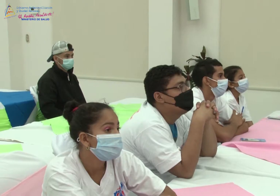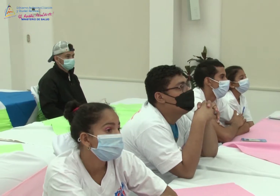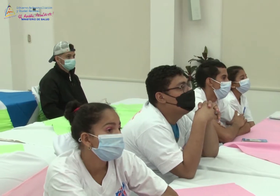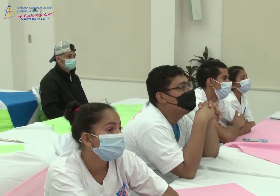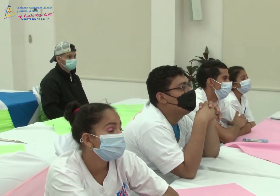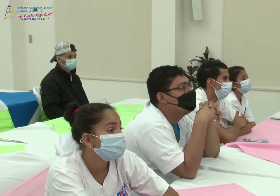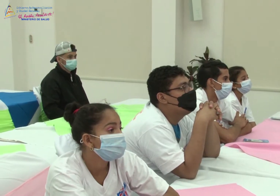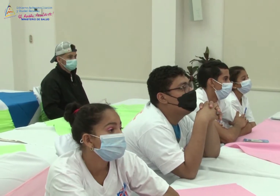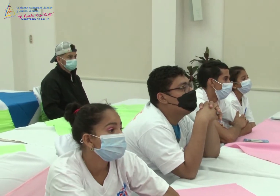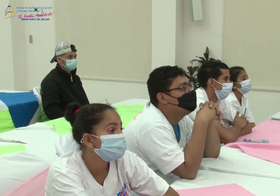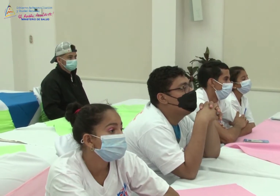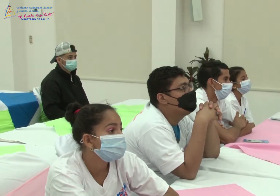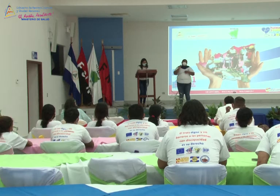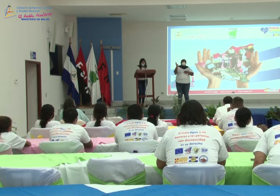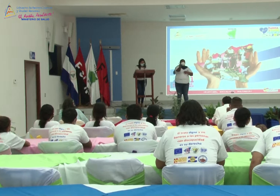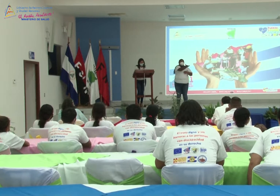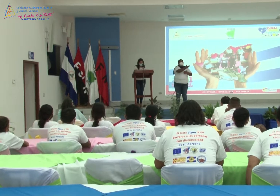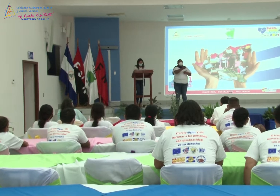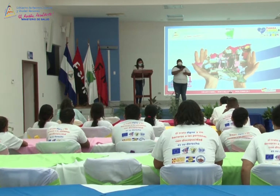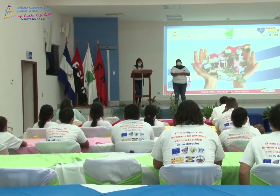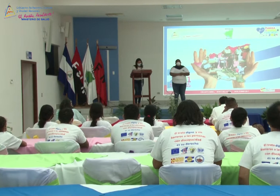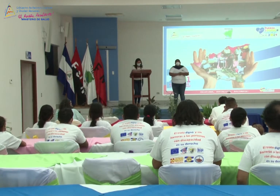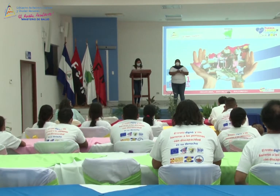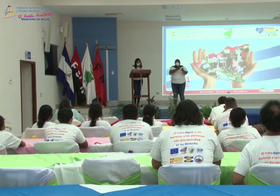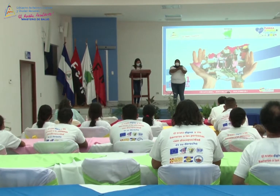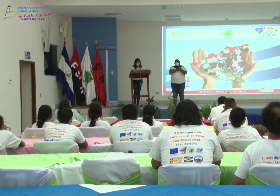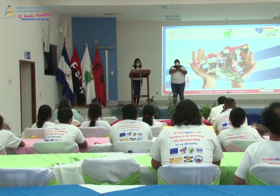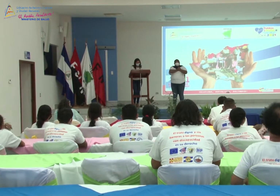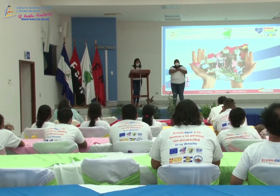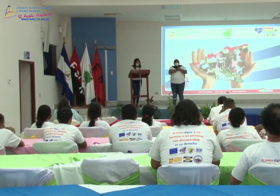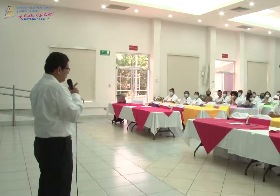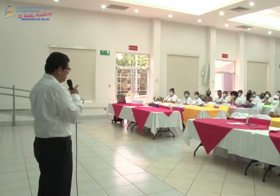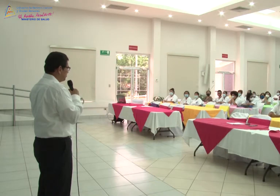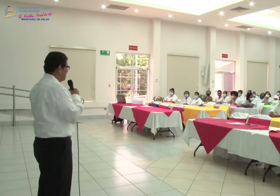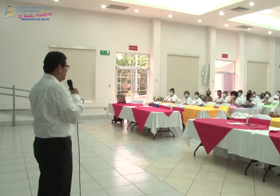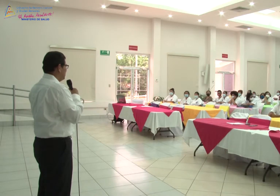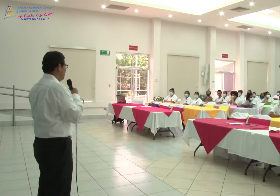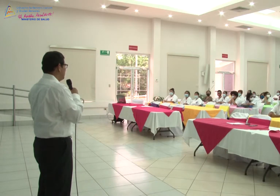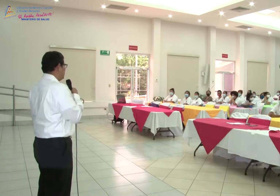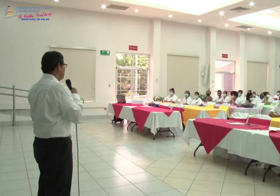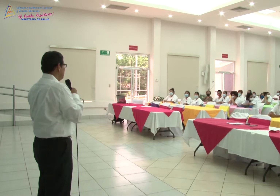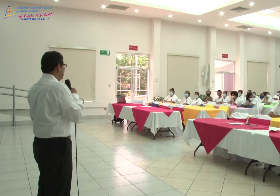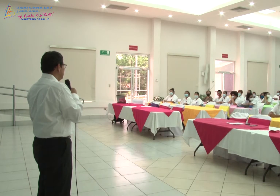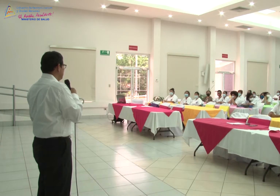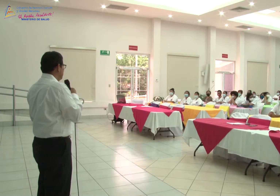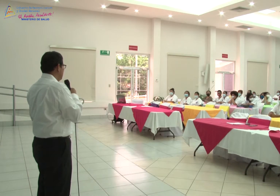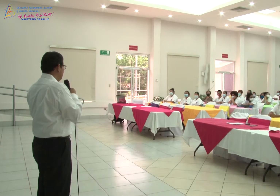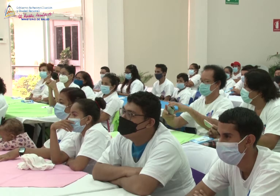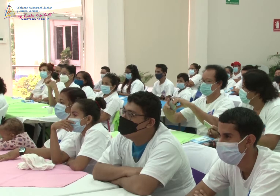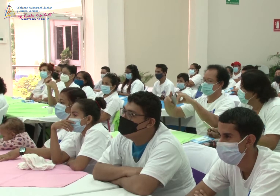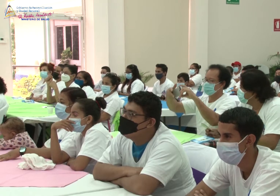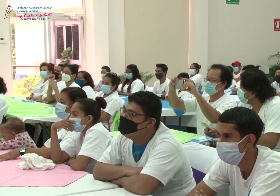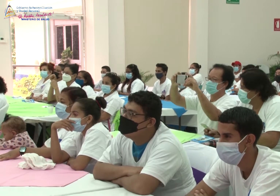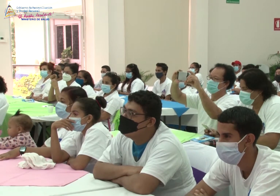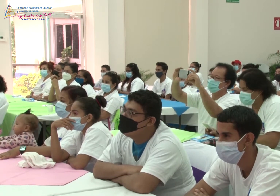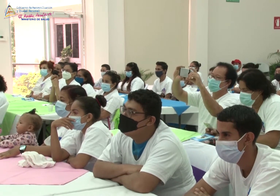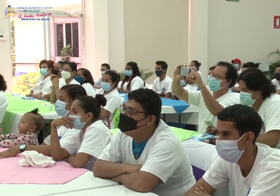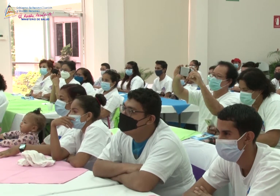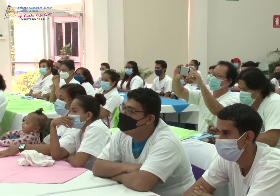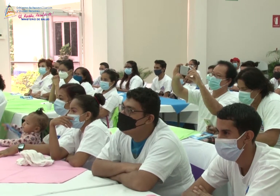de Personas con Discapacidad. Estamos brindándole información preventiva alrededor de las infecciones respiratorias, entre ellas el COVID,